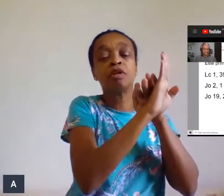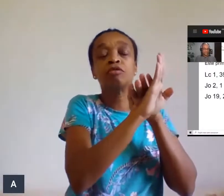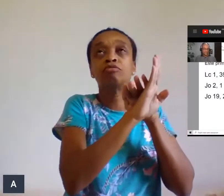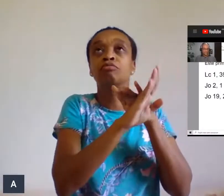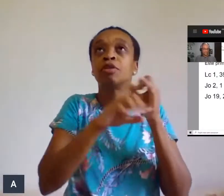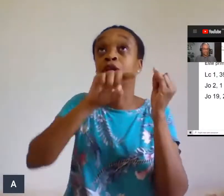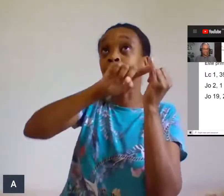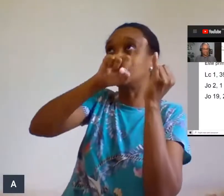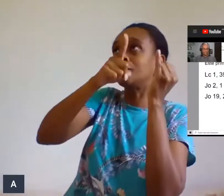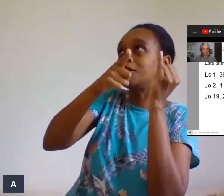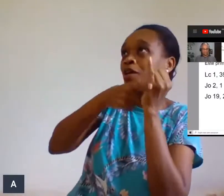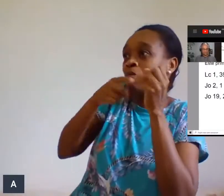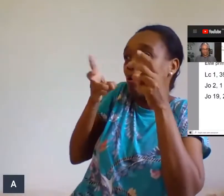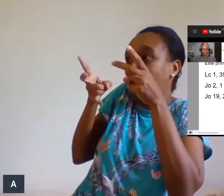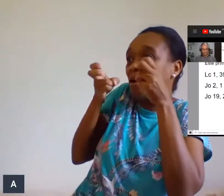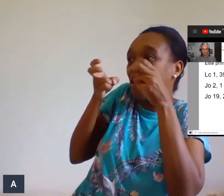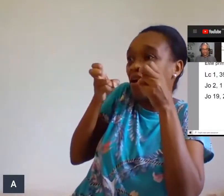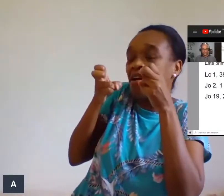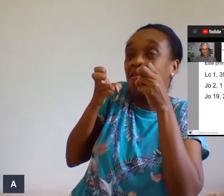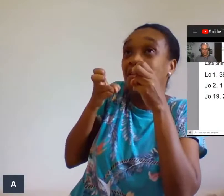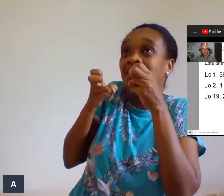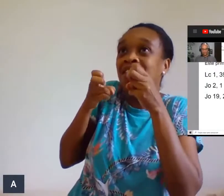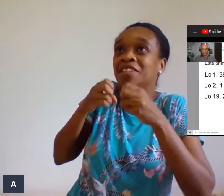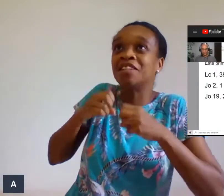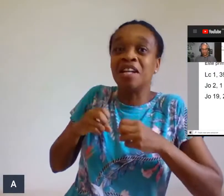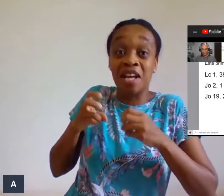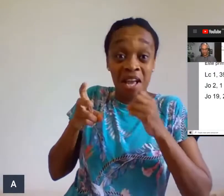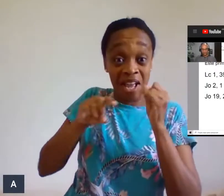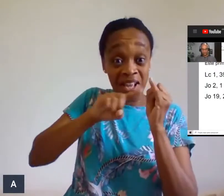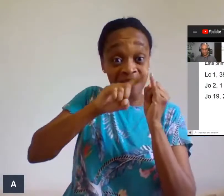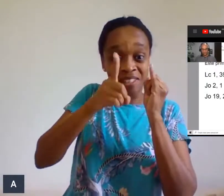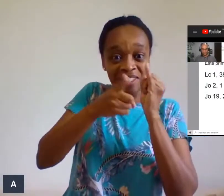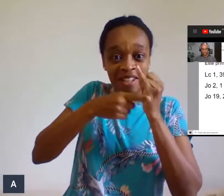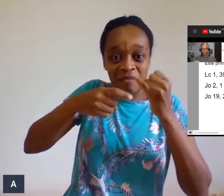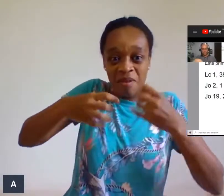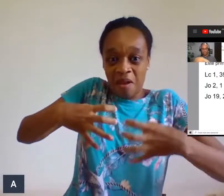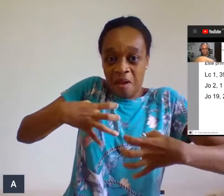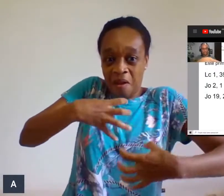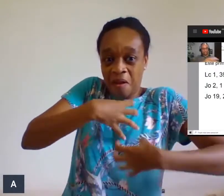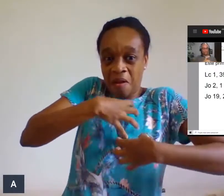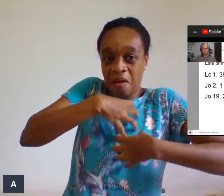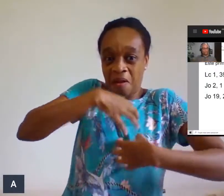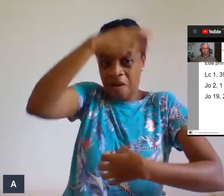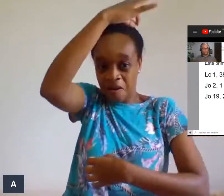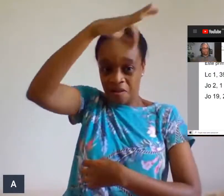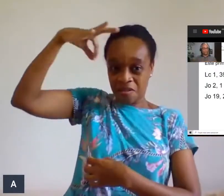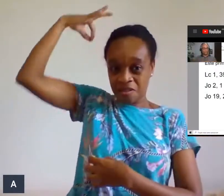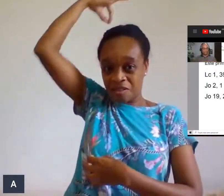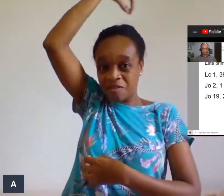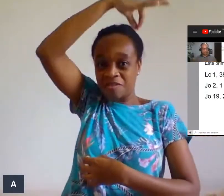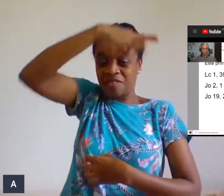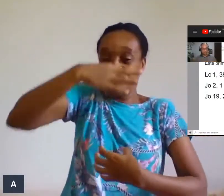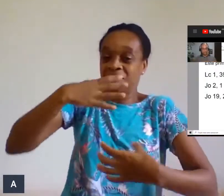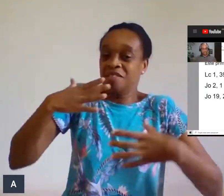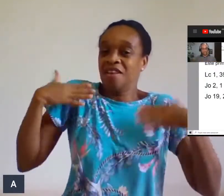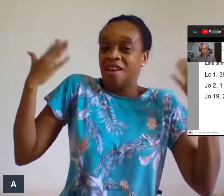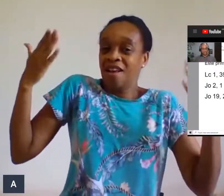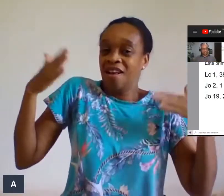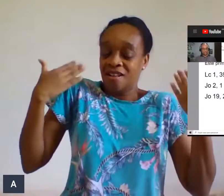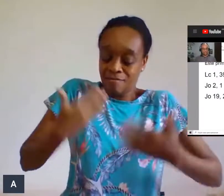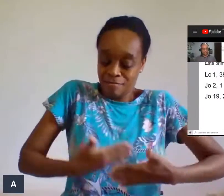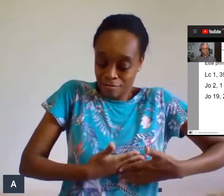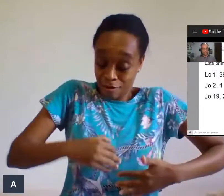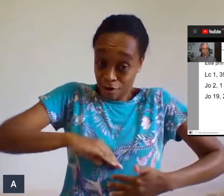a criança lhe estremeceu no ventre e Isabel ficou repleta do Espírito Santo. Com um